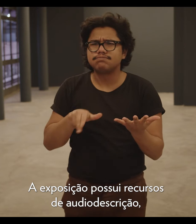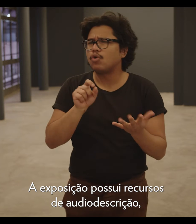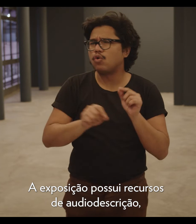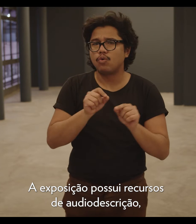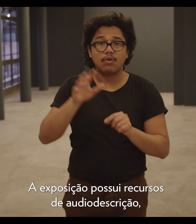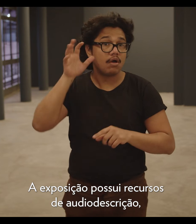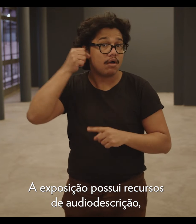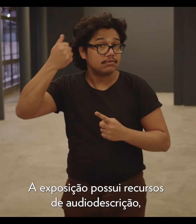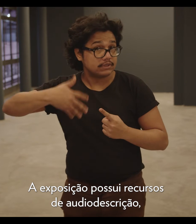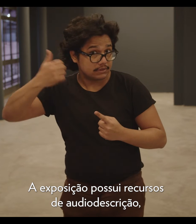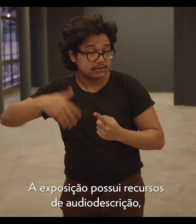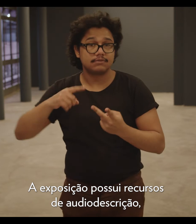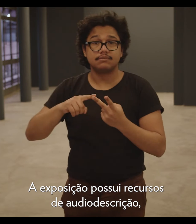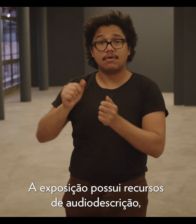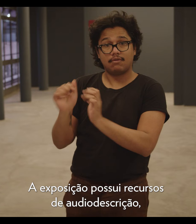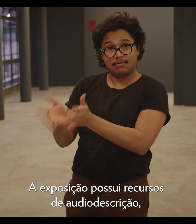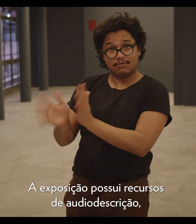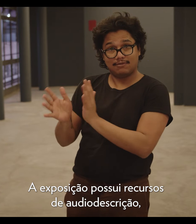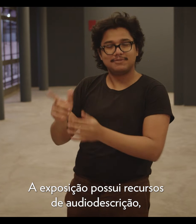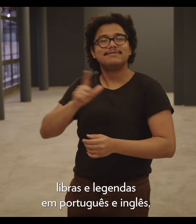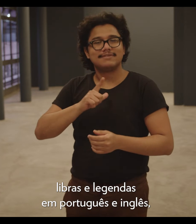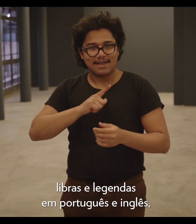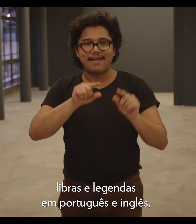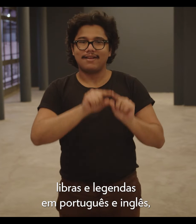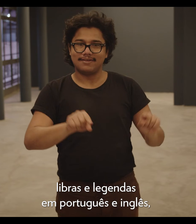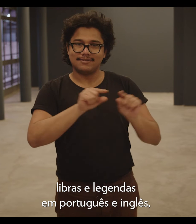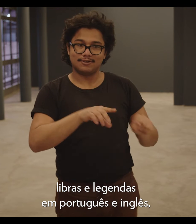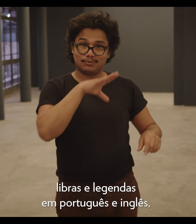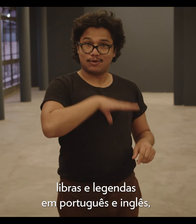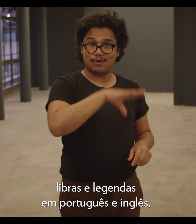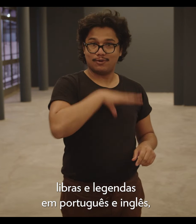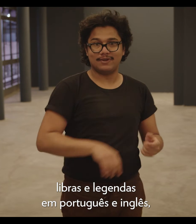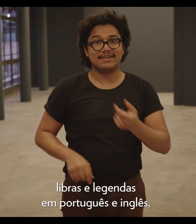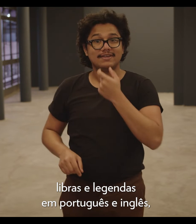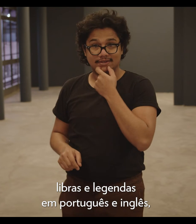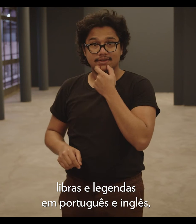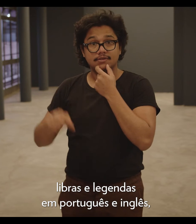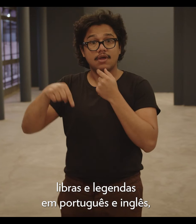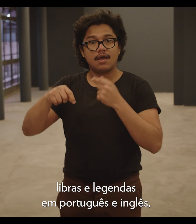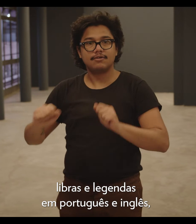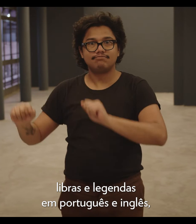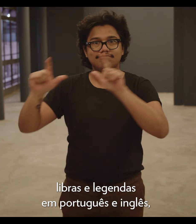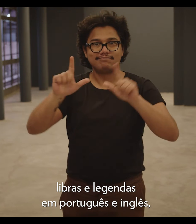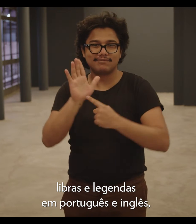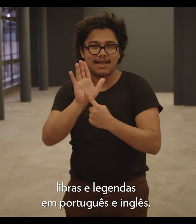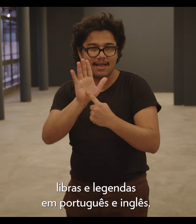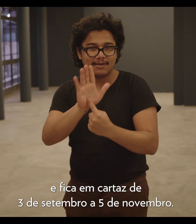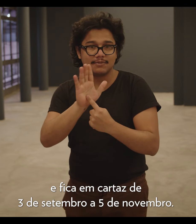A exposição pode ser visitada, aí tem as partes da legenda e a audiodescrição, em português e